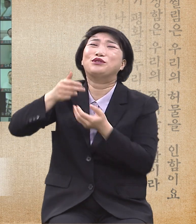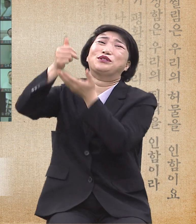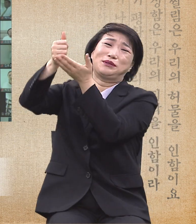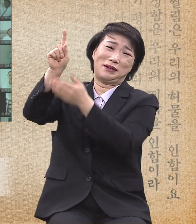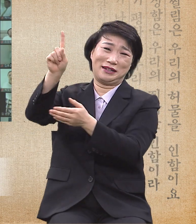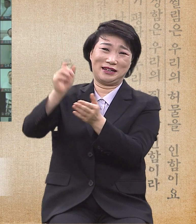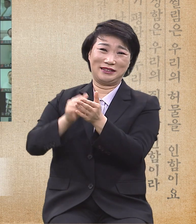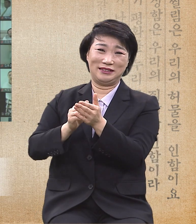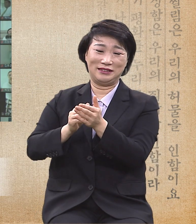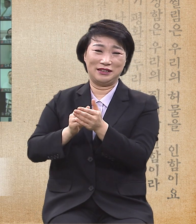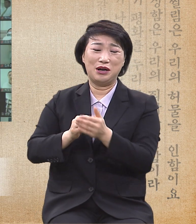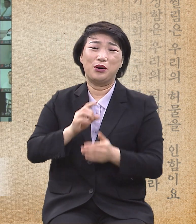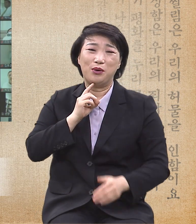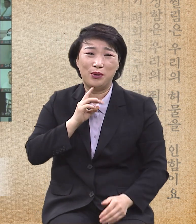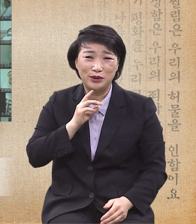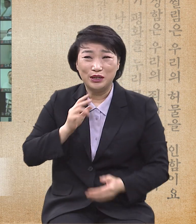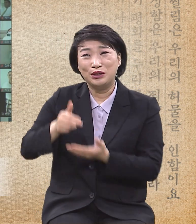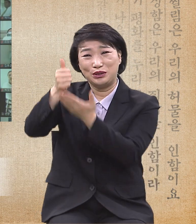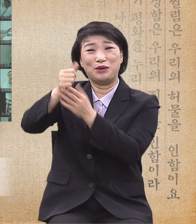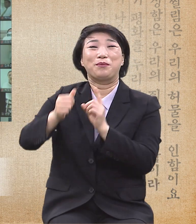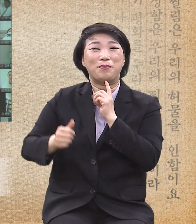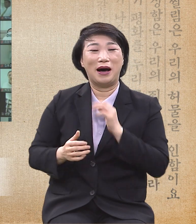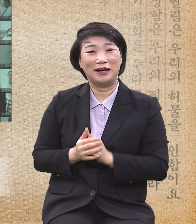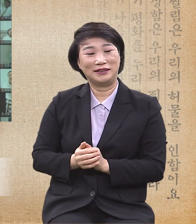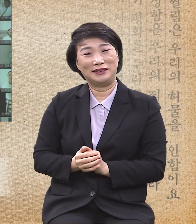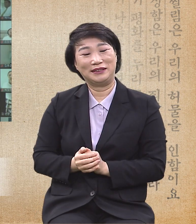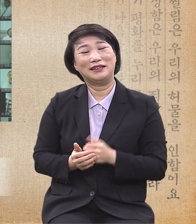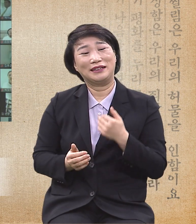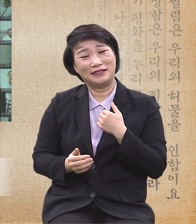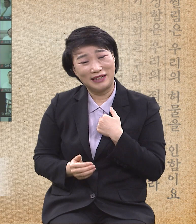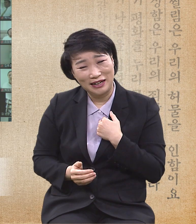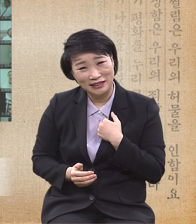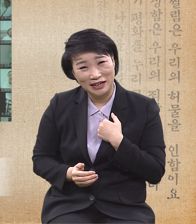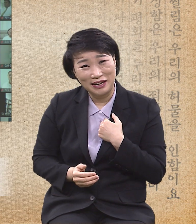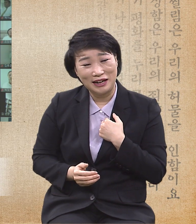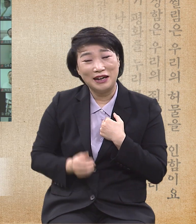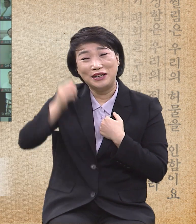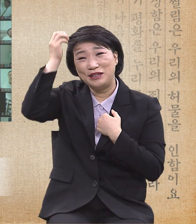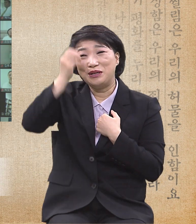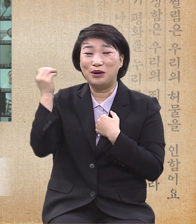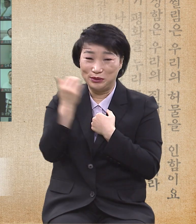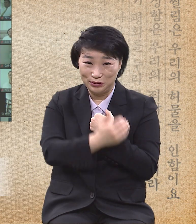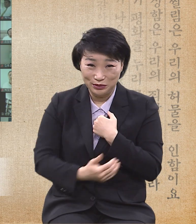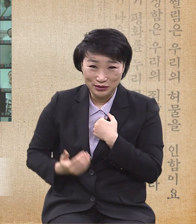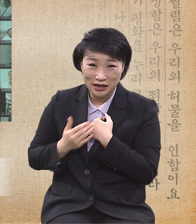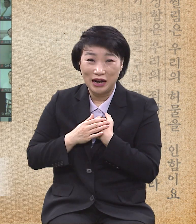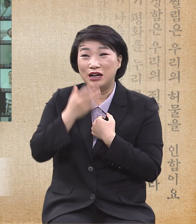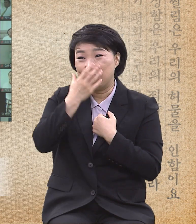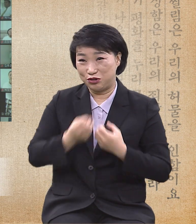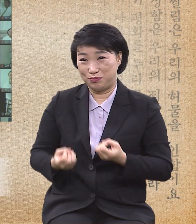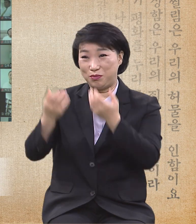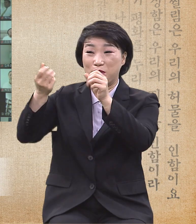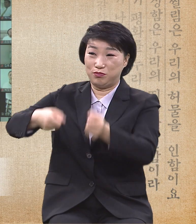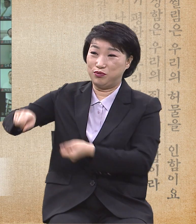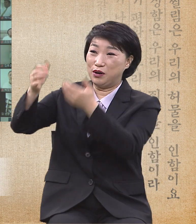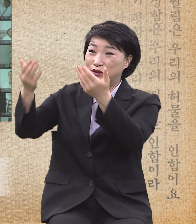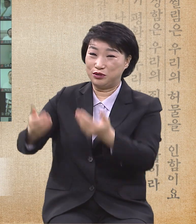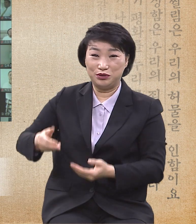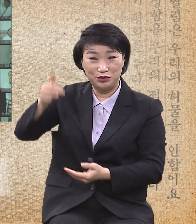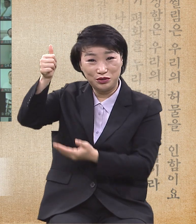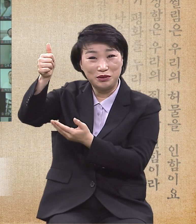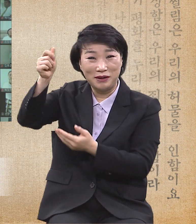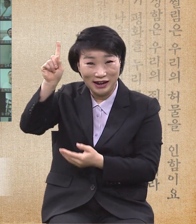주님이시오. 오직 주님만이 나의 영육간에 축복을 부어주신